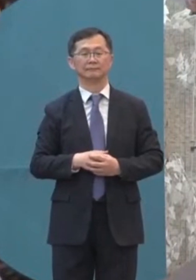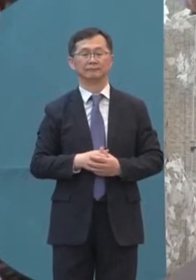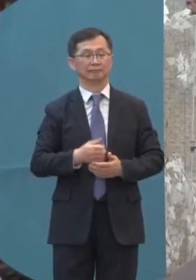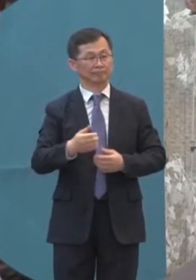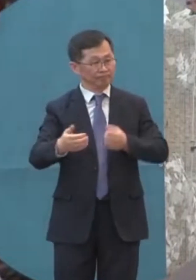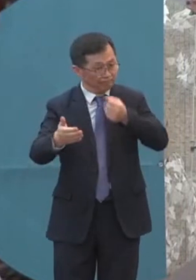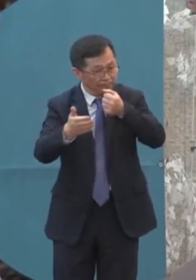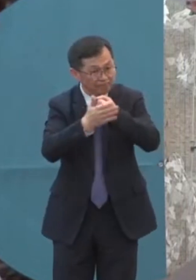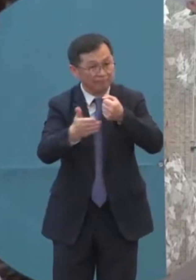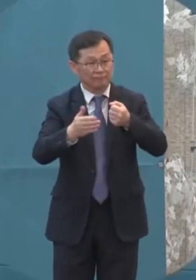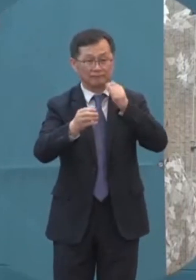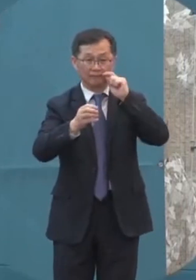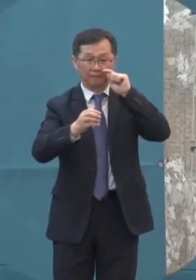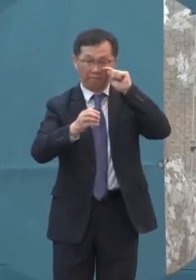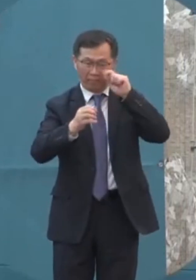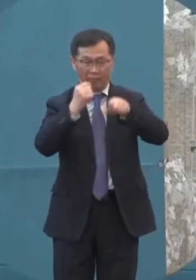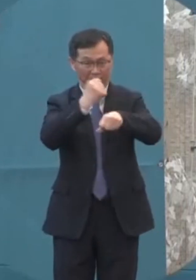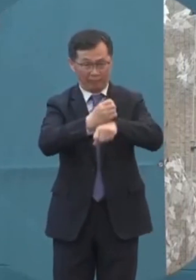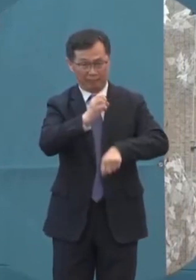그래야